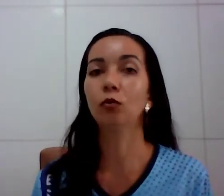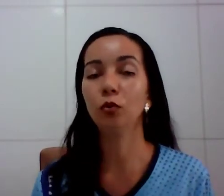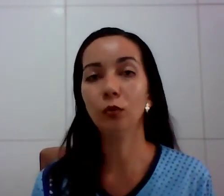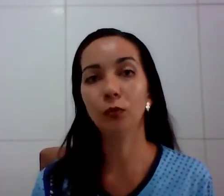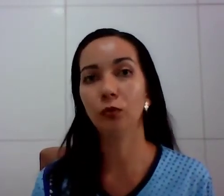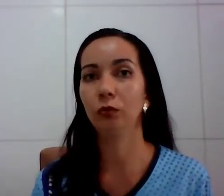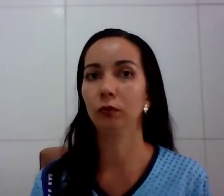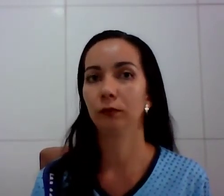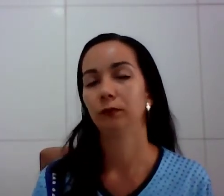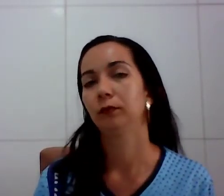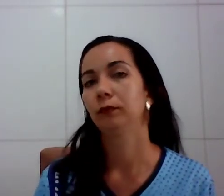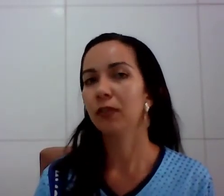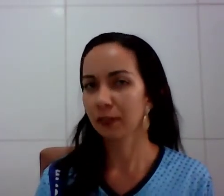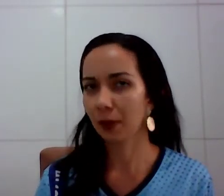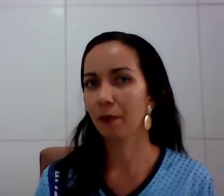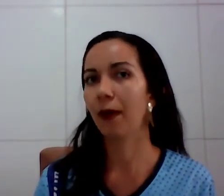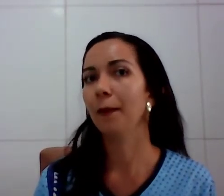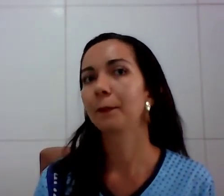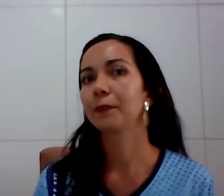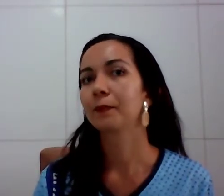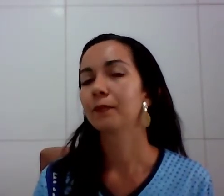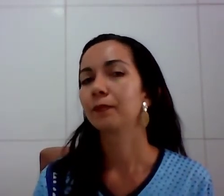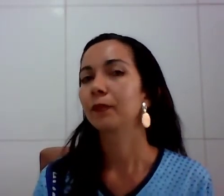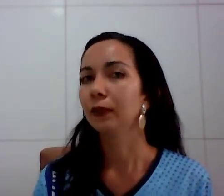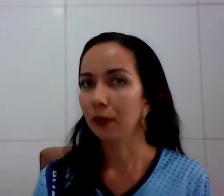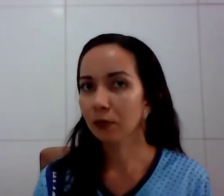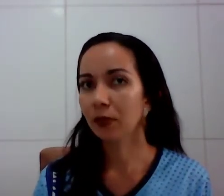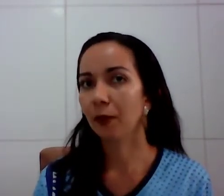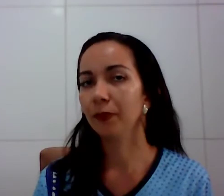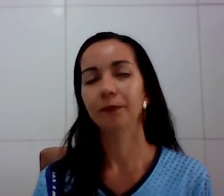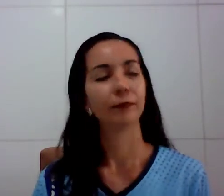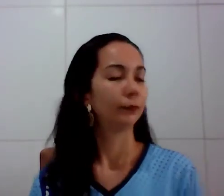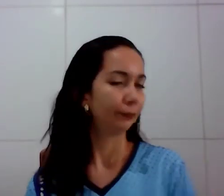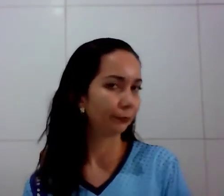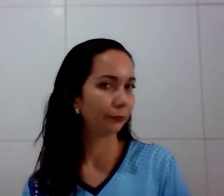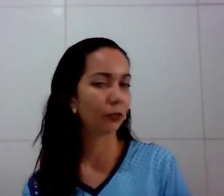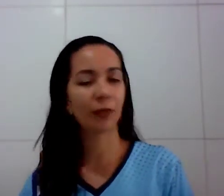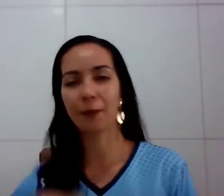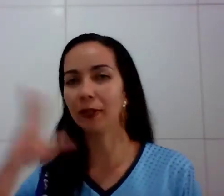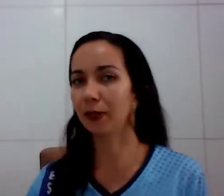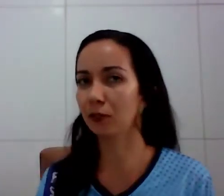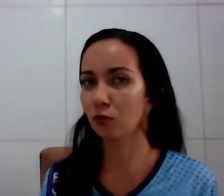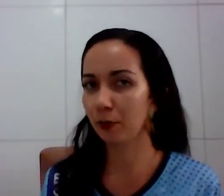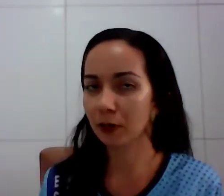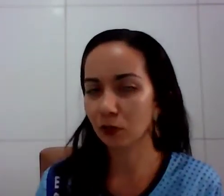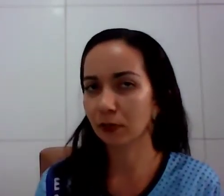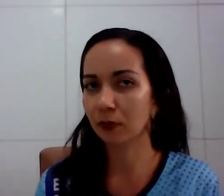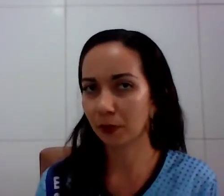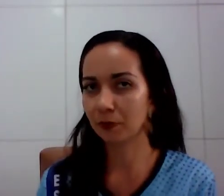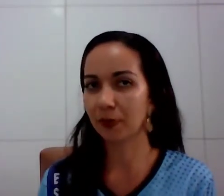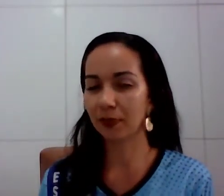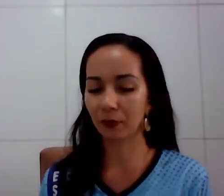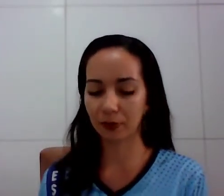do mundo. Você sabe qual é? Não sabe? Você poderá descobrir nas nossas próximas aulas,